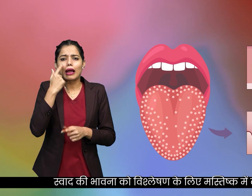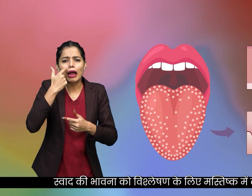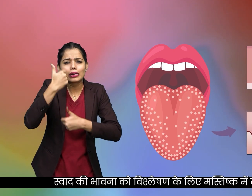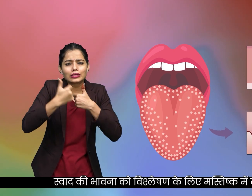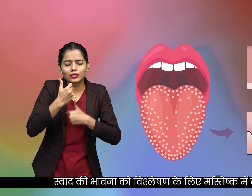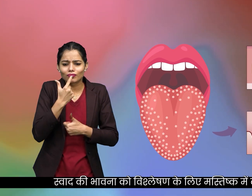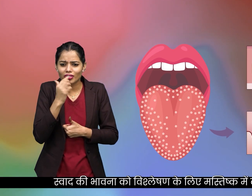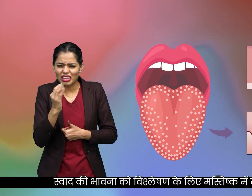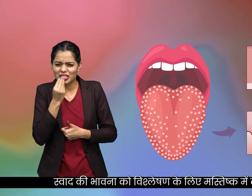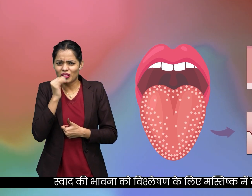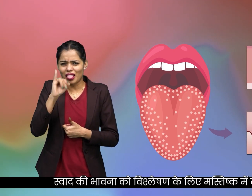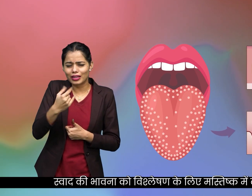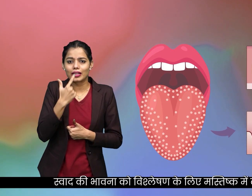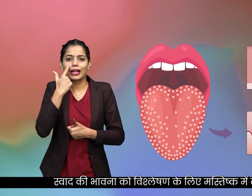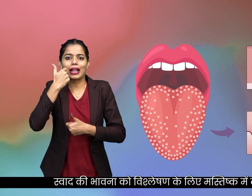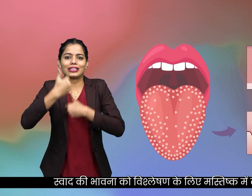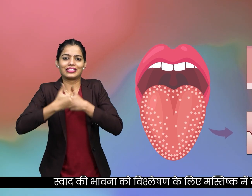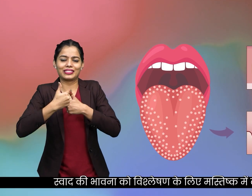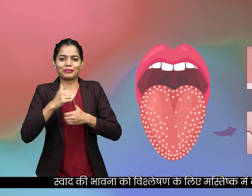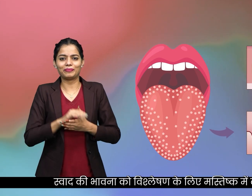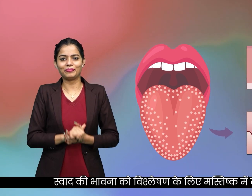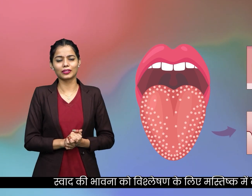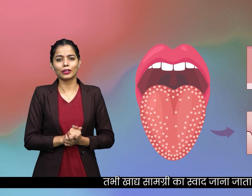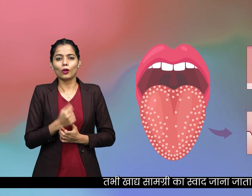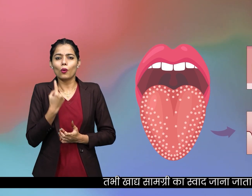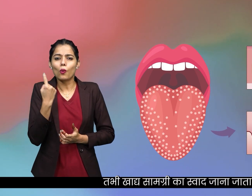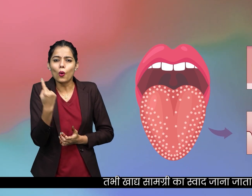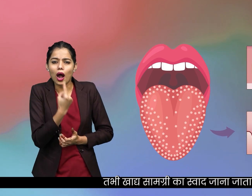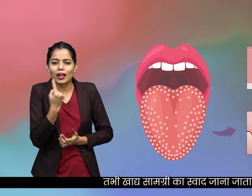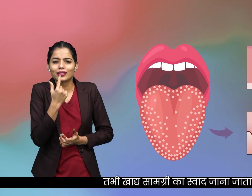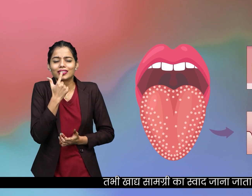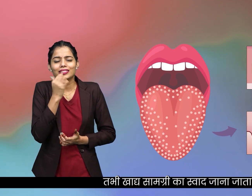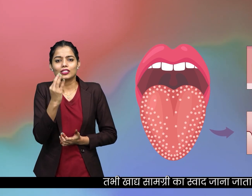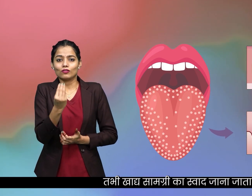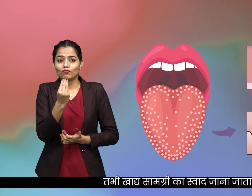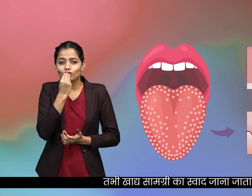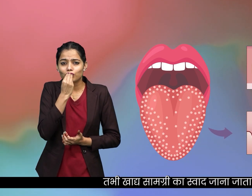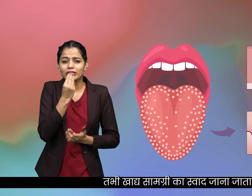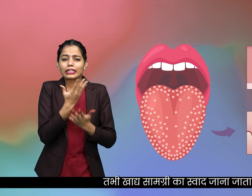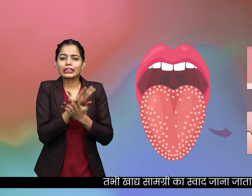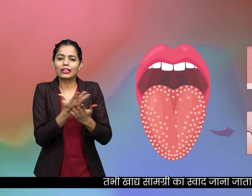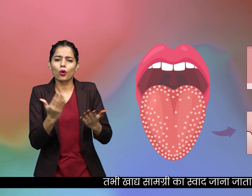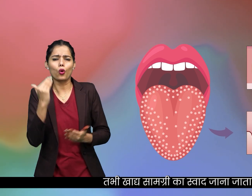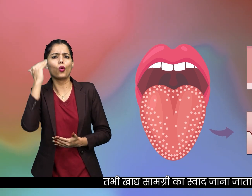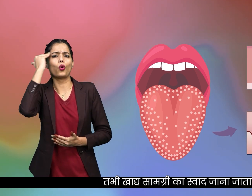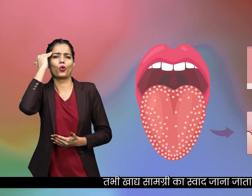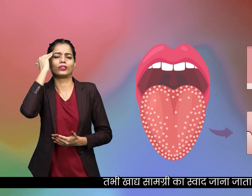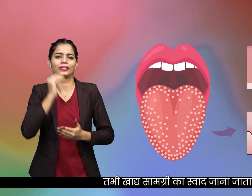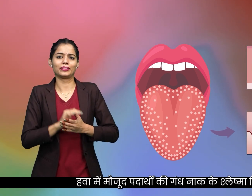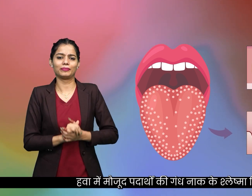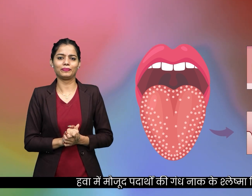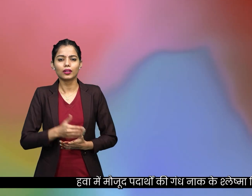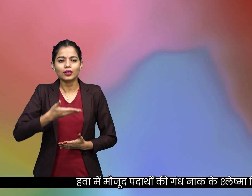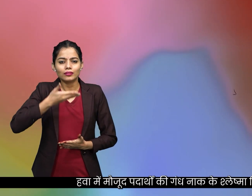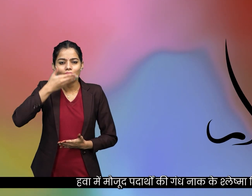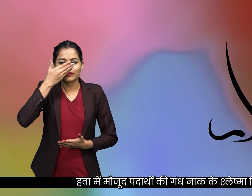विश्लेषण के लिए मस्तिष्क में ले जाया जाता है। तभी खाद्य सामग्री का स्वाद जाना जाता है।